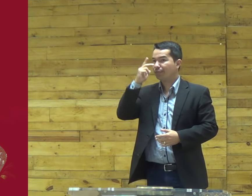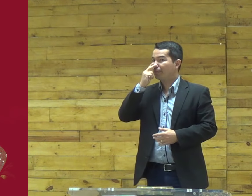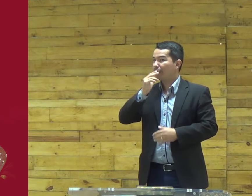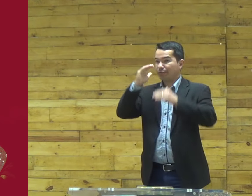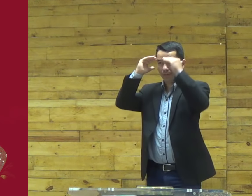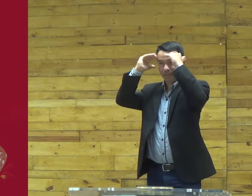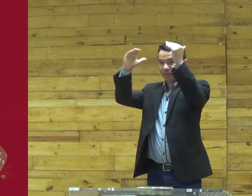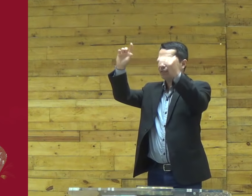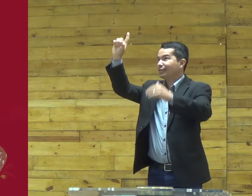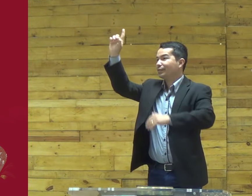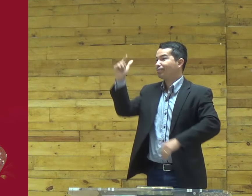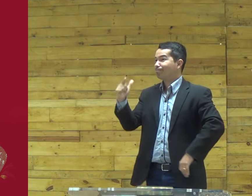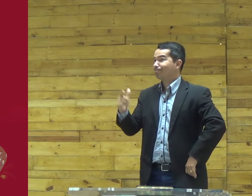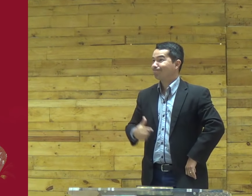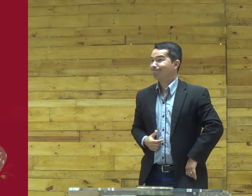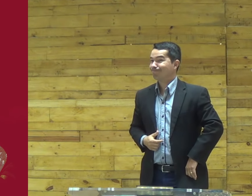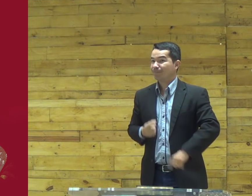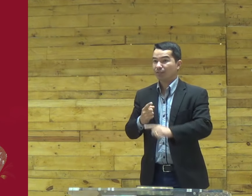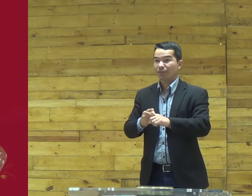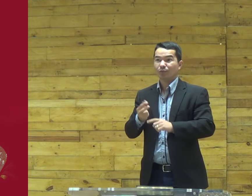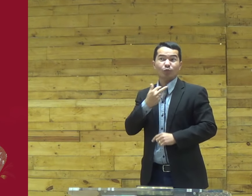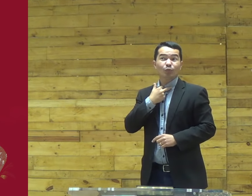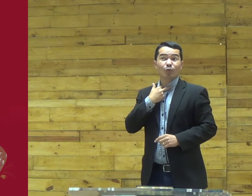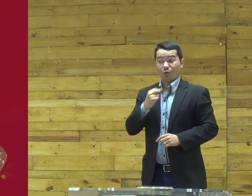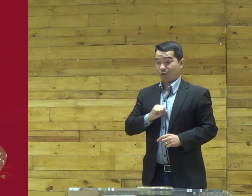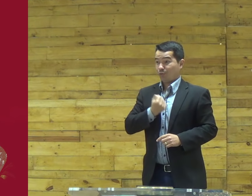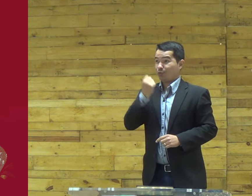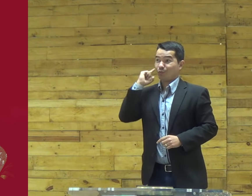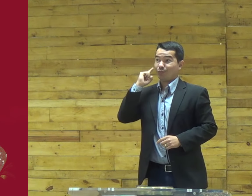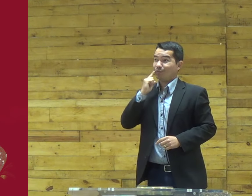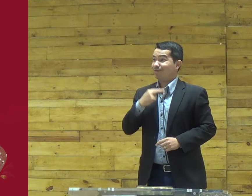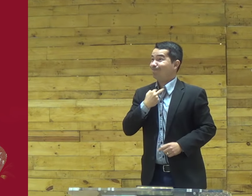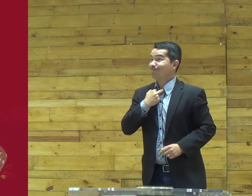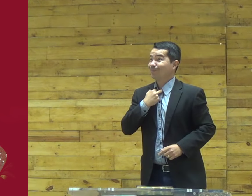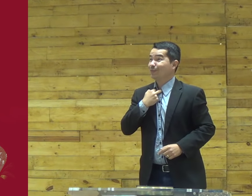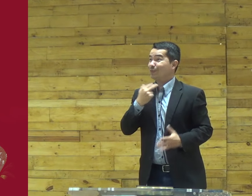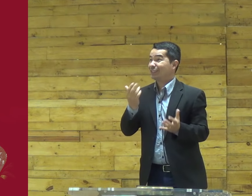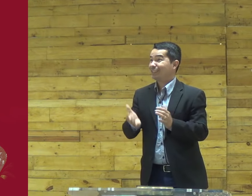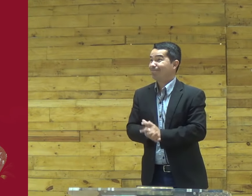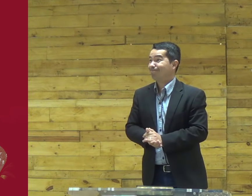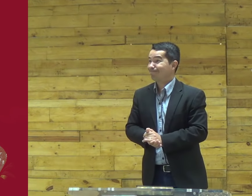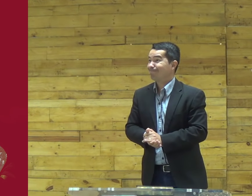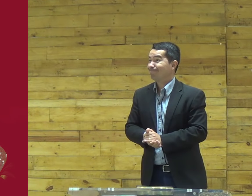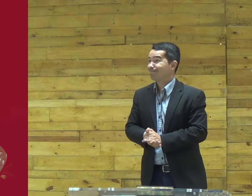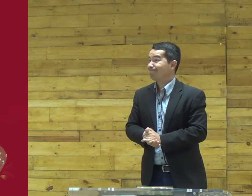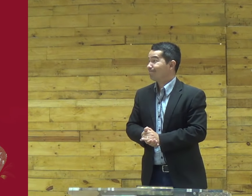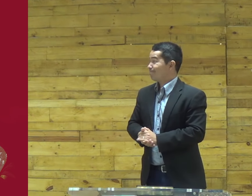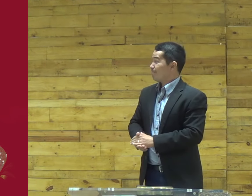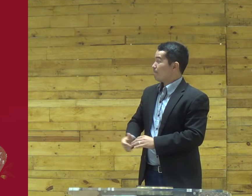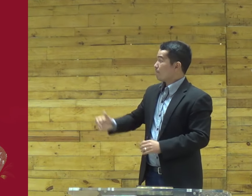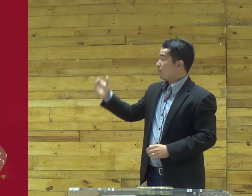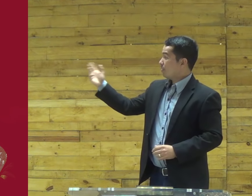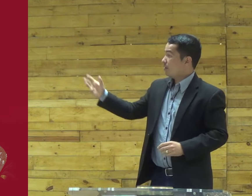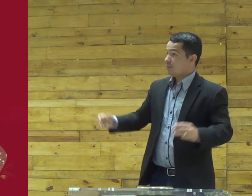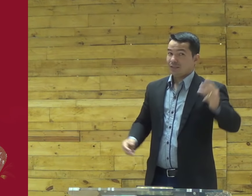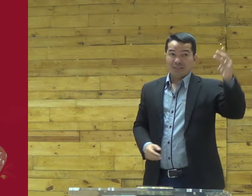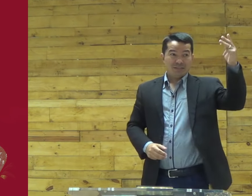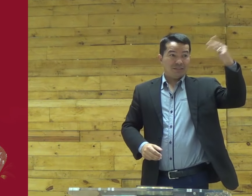Mas então as pessoas são pessoas que não obedecem a Deus, porque não, eu não posso obedecer a Deus e odiar um surdo. As duas coisas